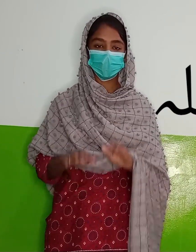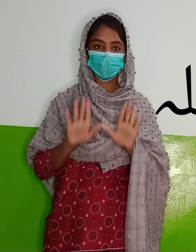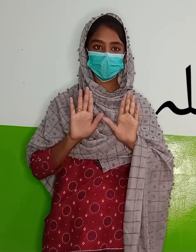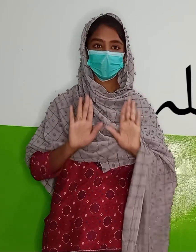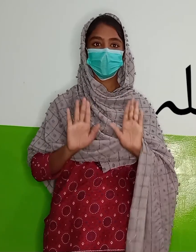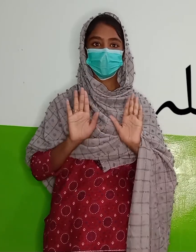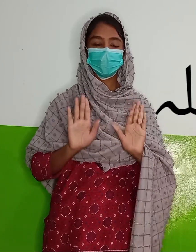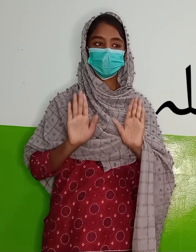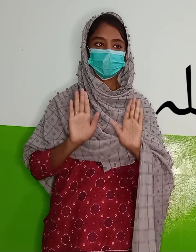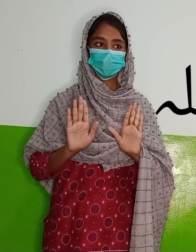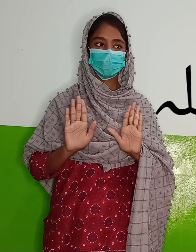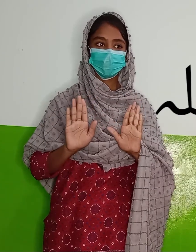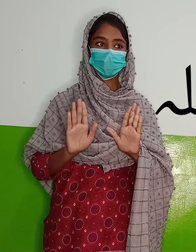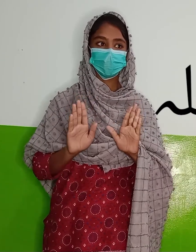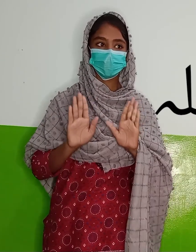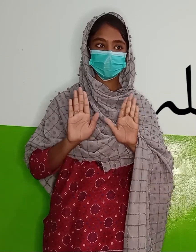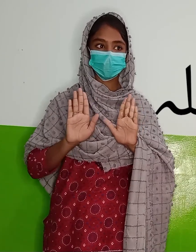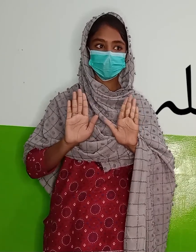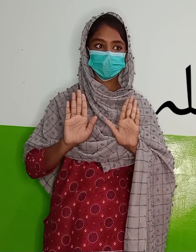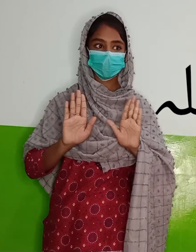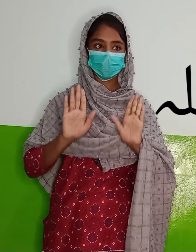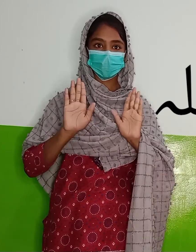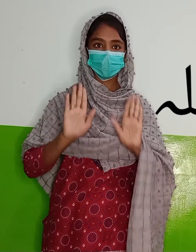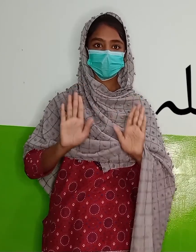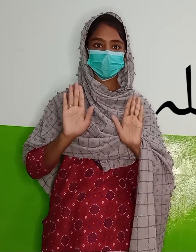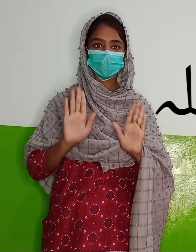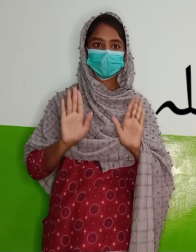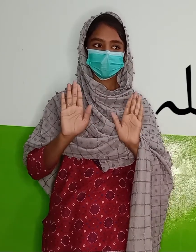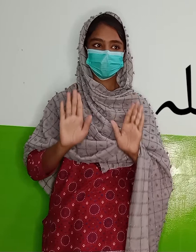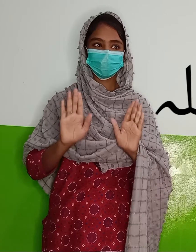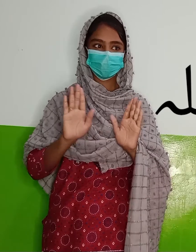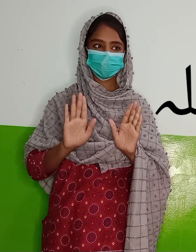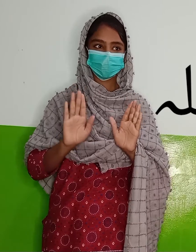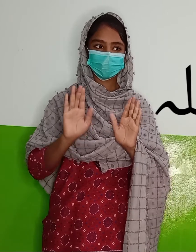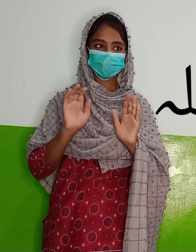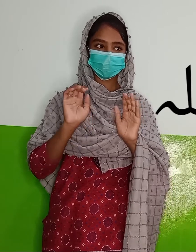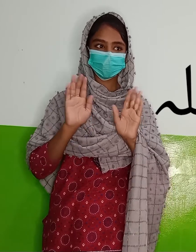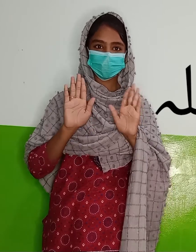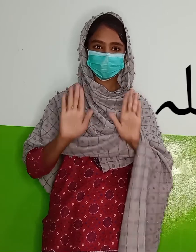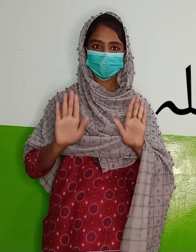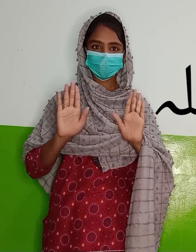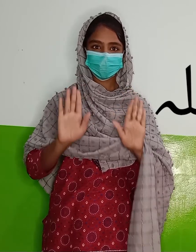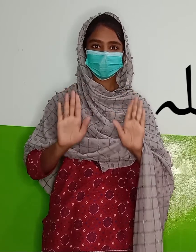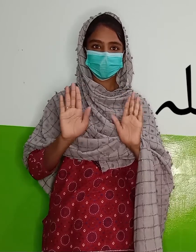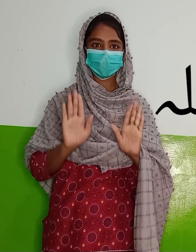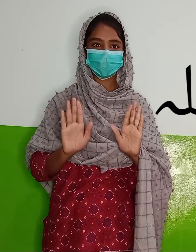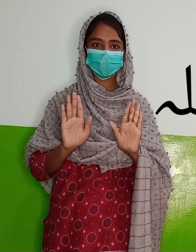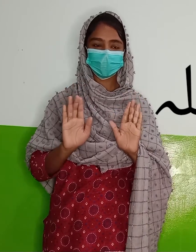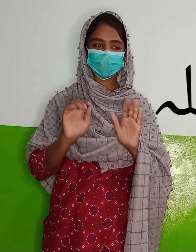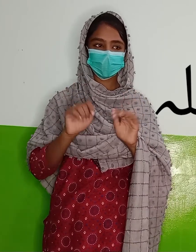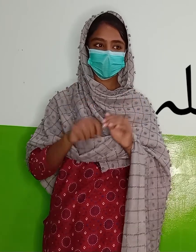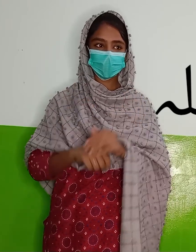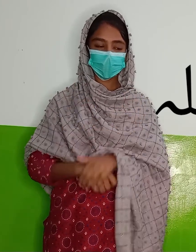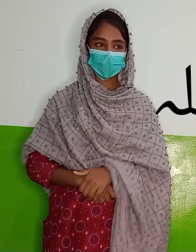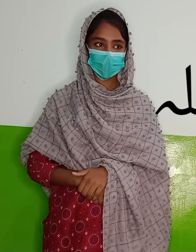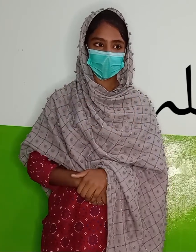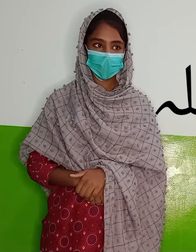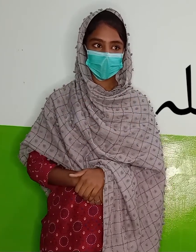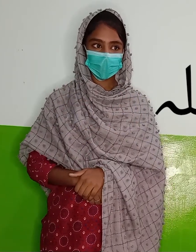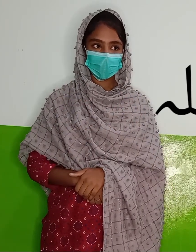ماشاءاللہ. یوں ایسے ہاتھ کر کے ماشاءاللہ، ماشاءاللہ. ٹھیک ہے. اور آ جاتا ہے